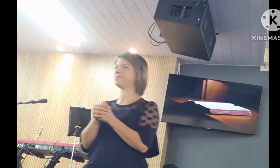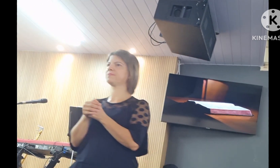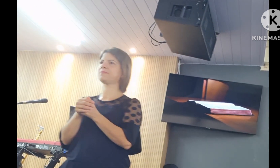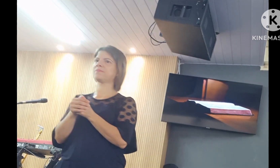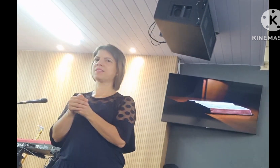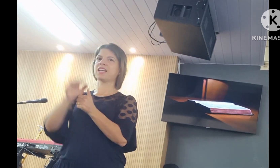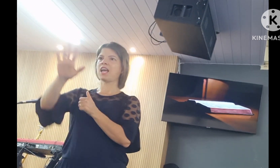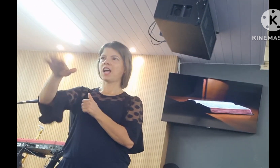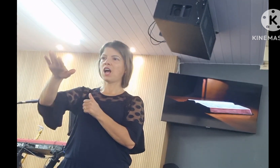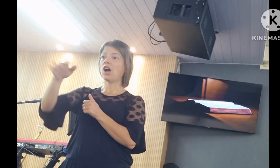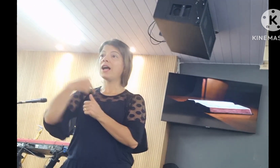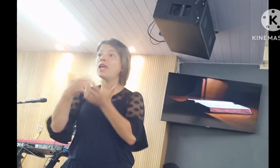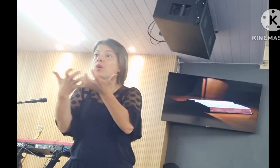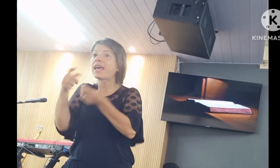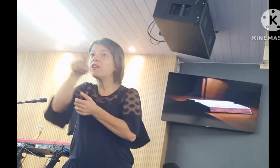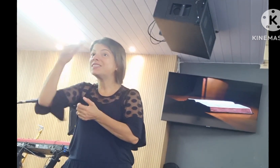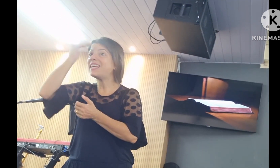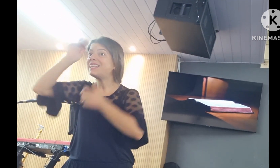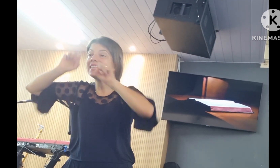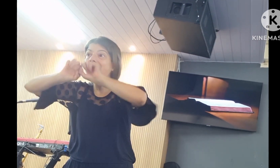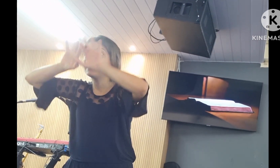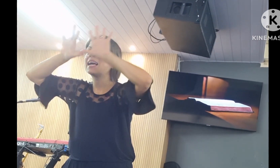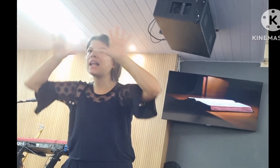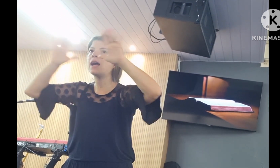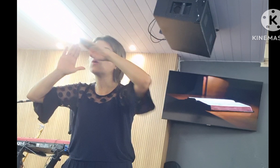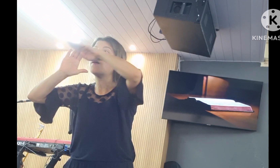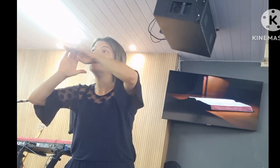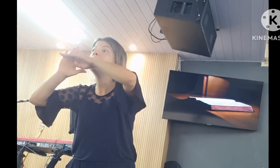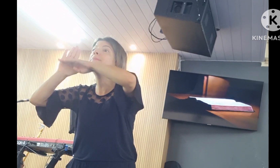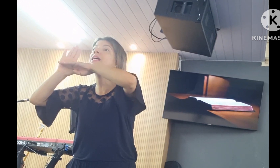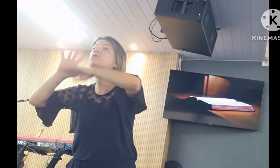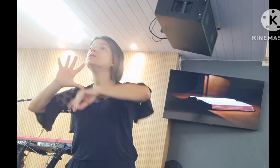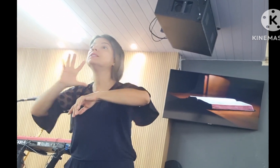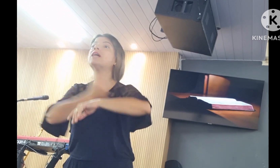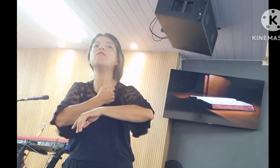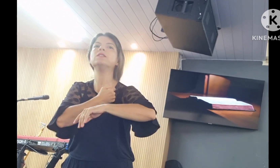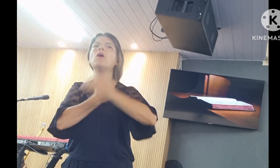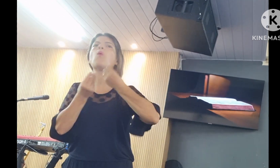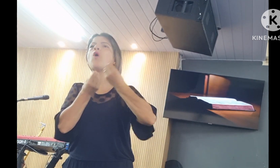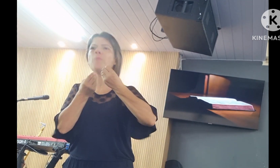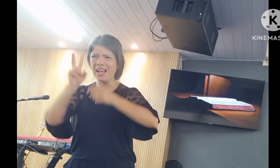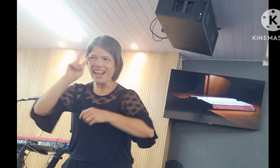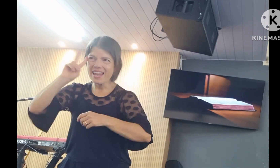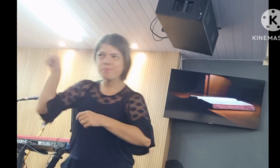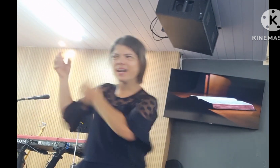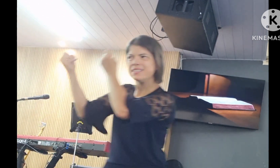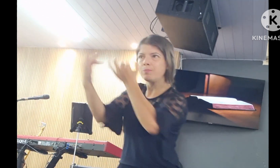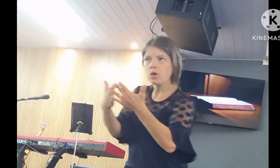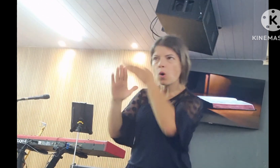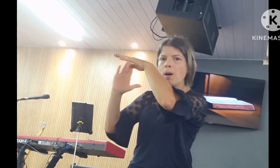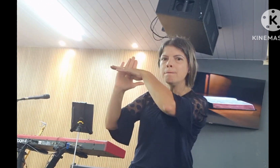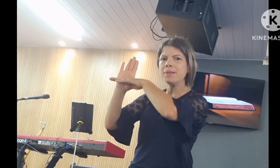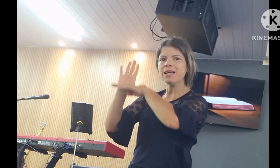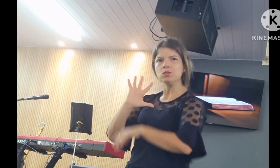para encerrar, eu quero que você entenda qual é o plano de salvação, rapidinho, para você quebrar qualquer conversa contrária.